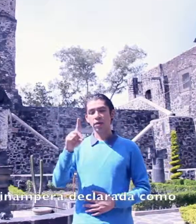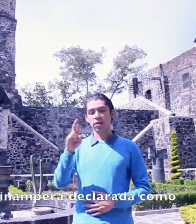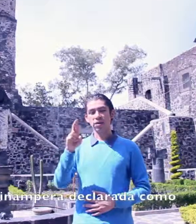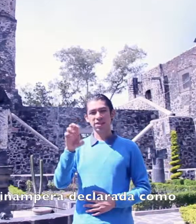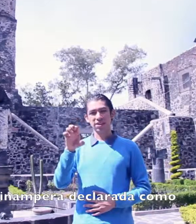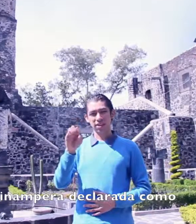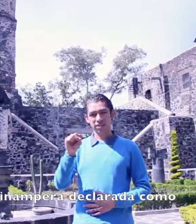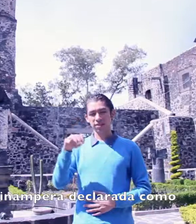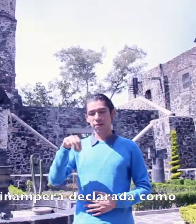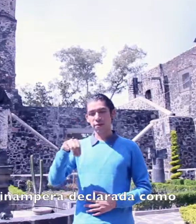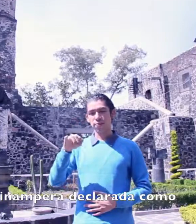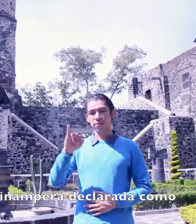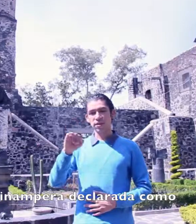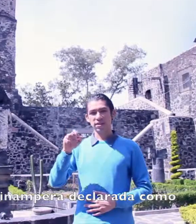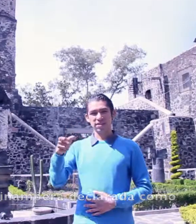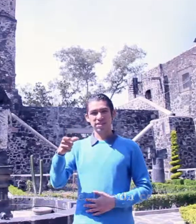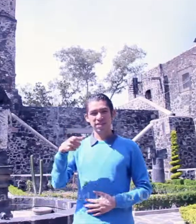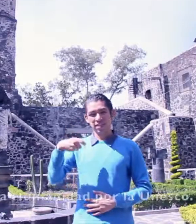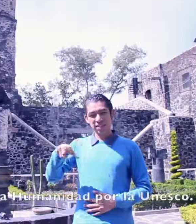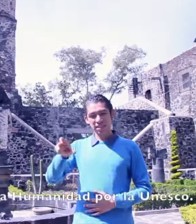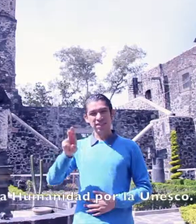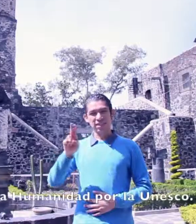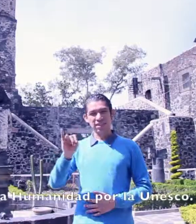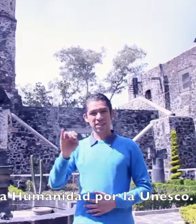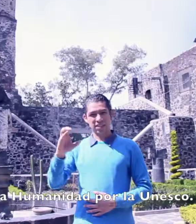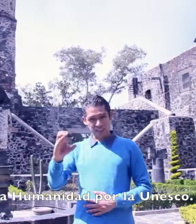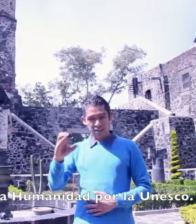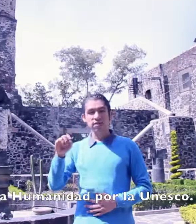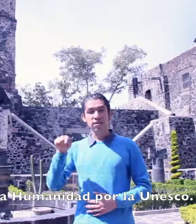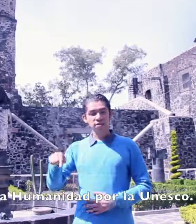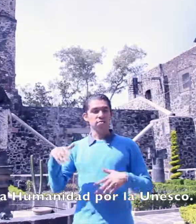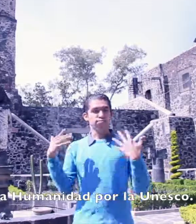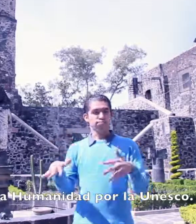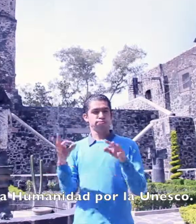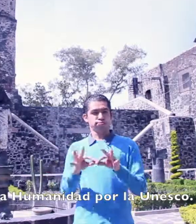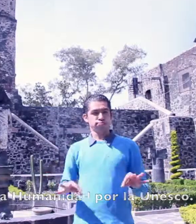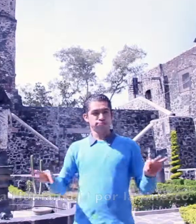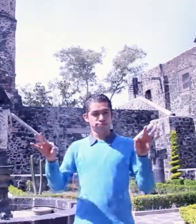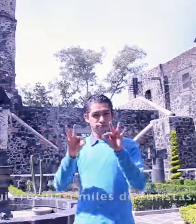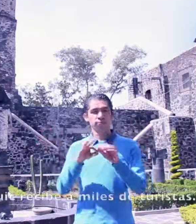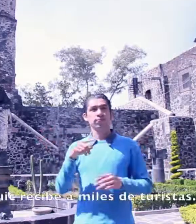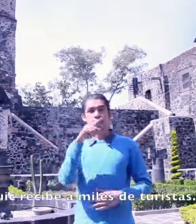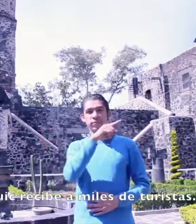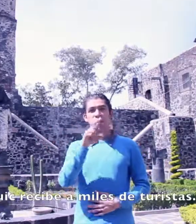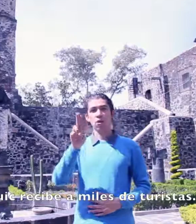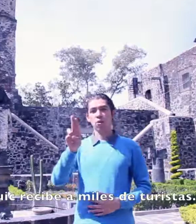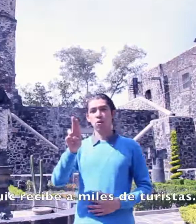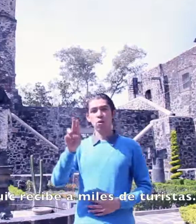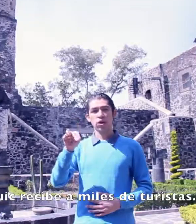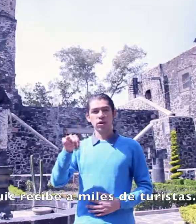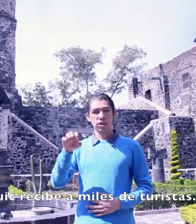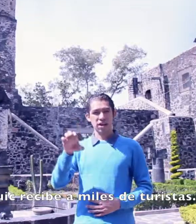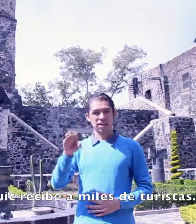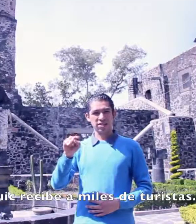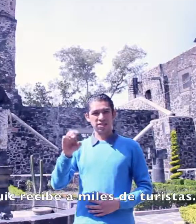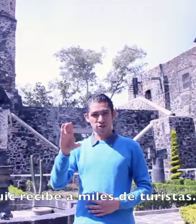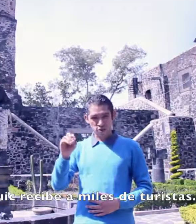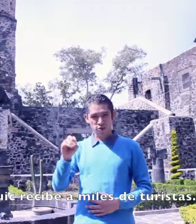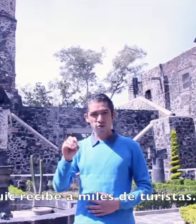Chinampera declarada como Patrimonio de la Humanidad por la UNESCO. Cada año Mísquic recibe a